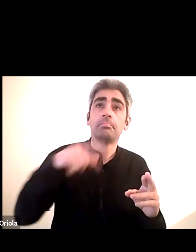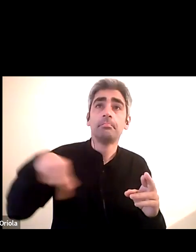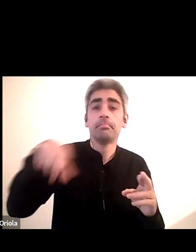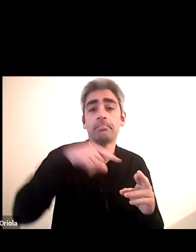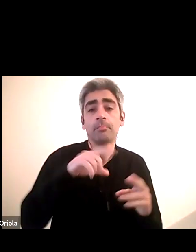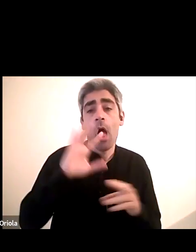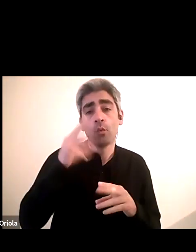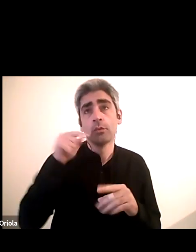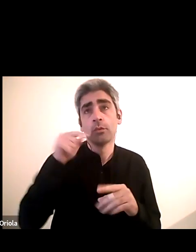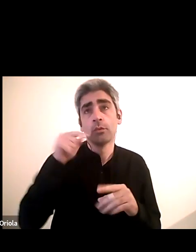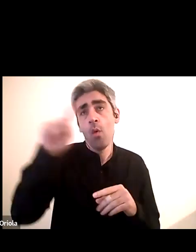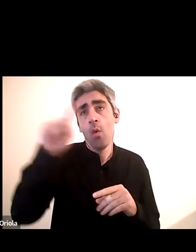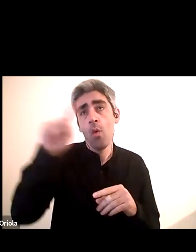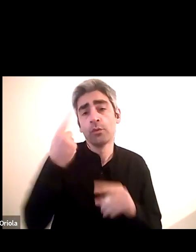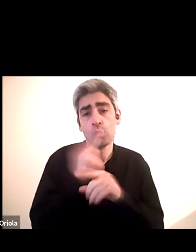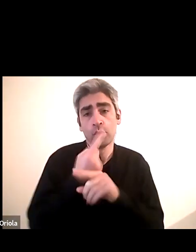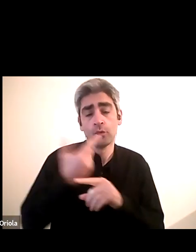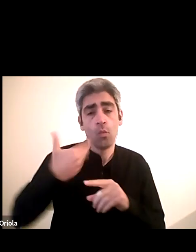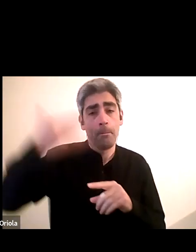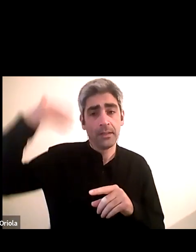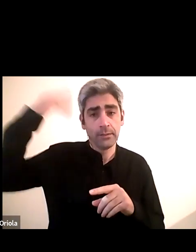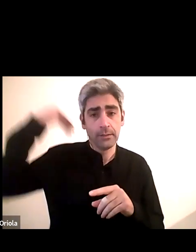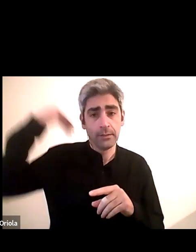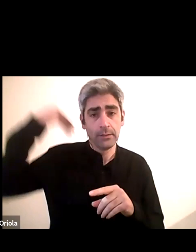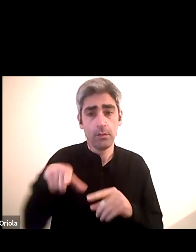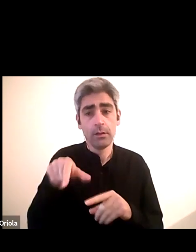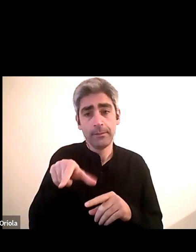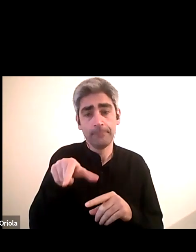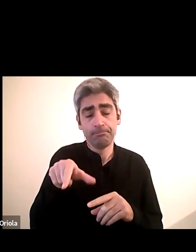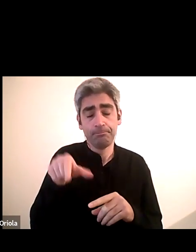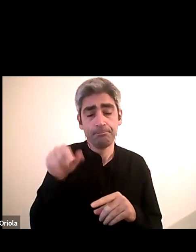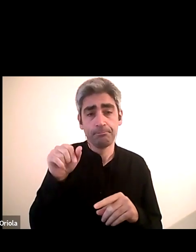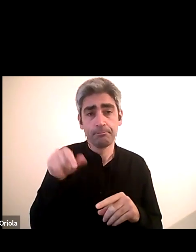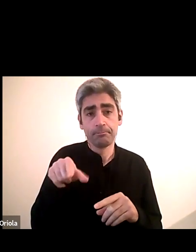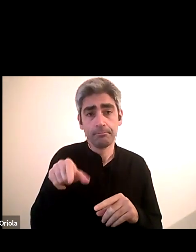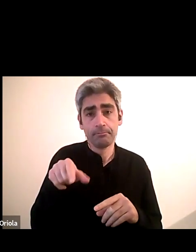como aconteceu com outras coisas no passado, que esta